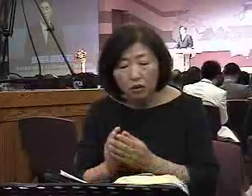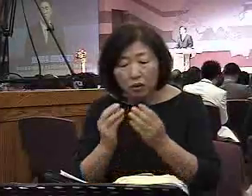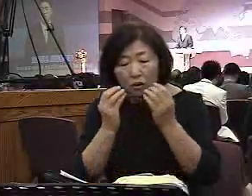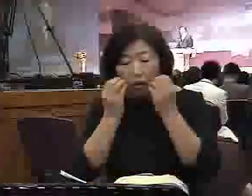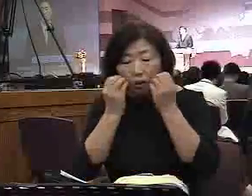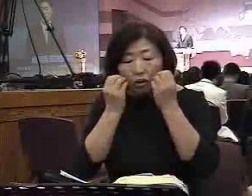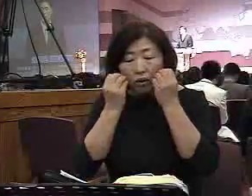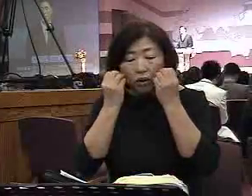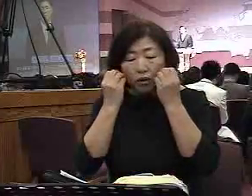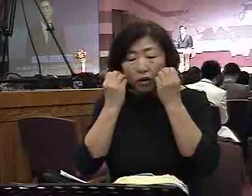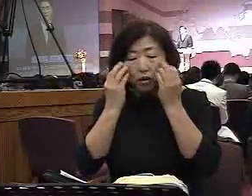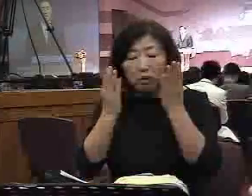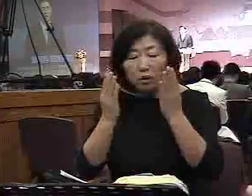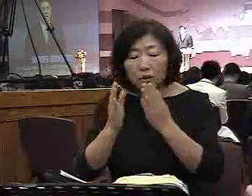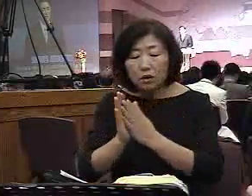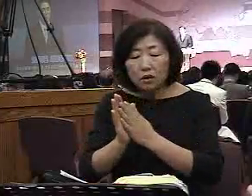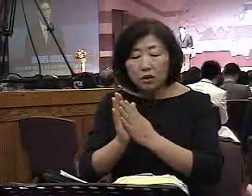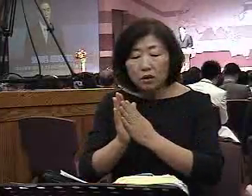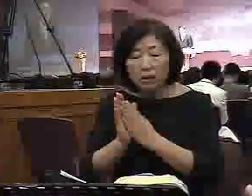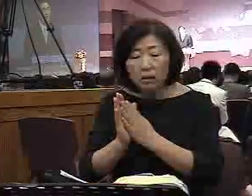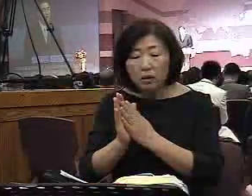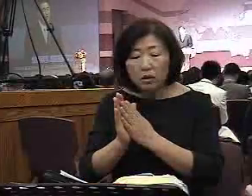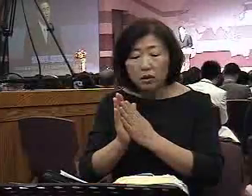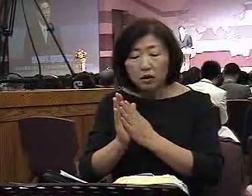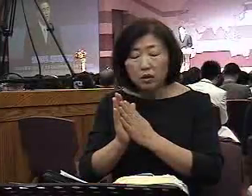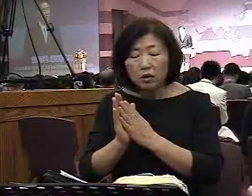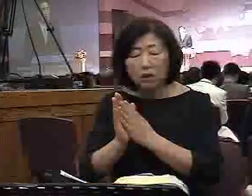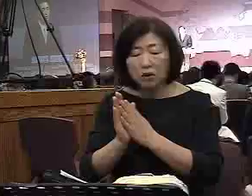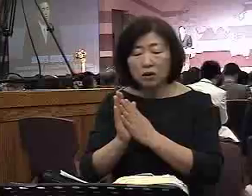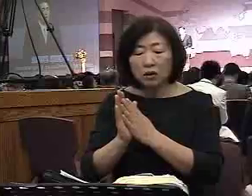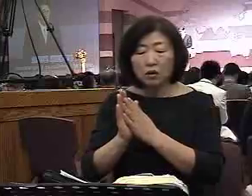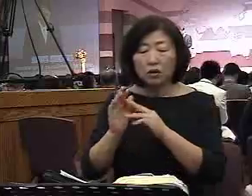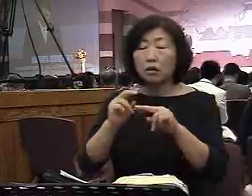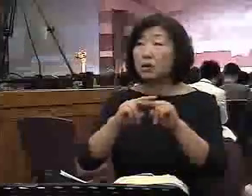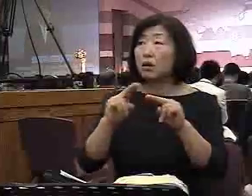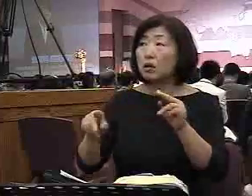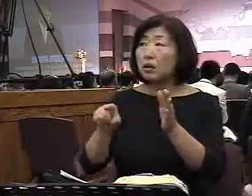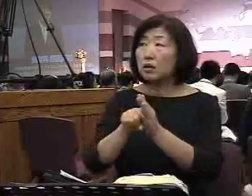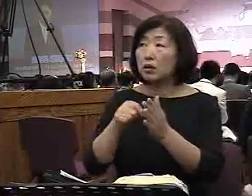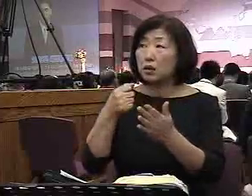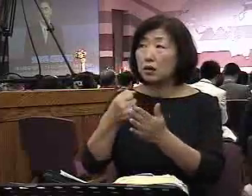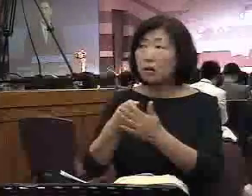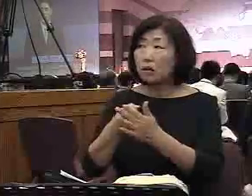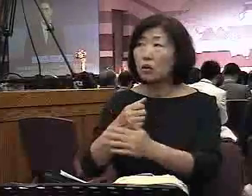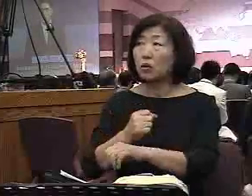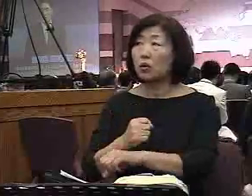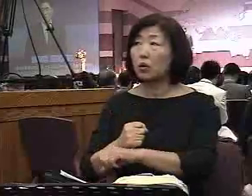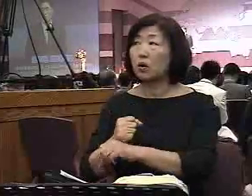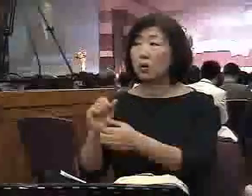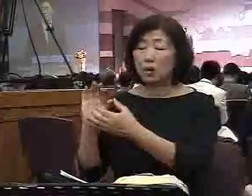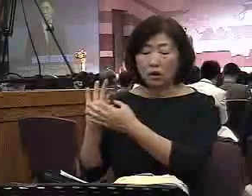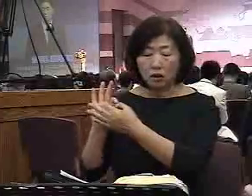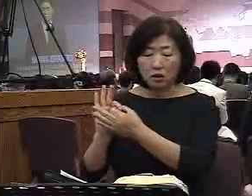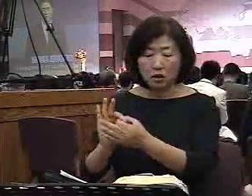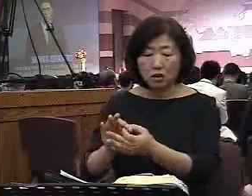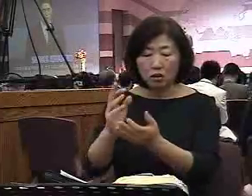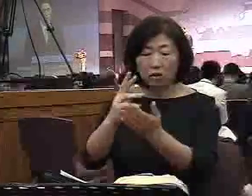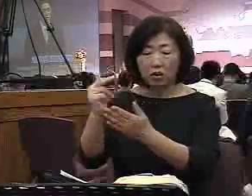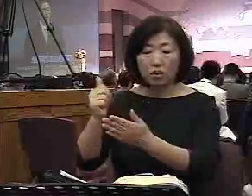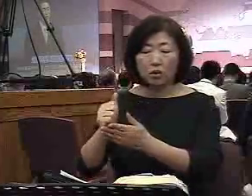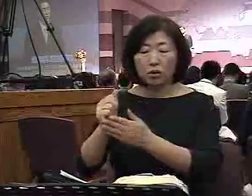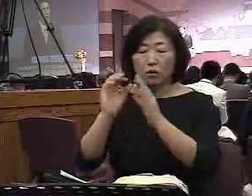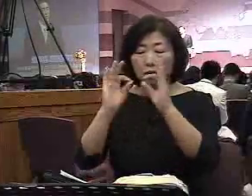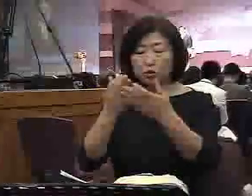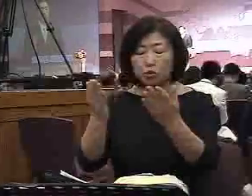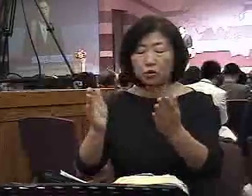지난주 태신자를 작정했습니다. 1000명이 넘는 태신자를 우리 모두가 함께 작정을 했는데요. 계속해서 주님께서